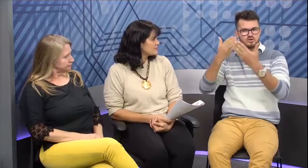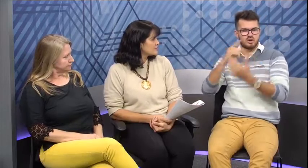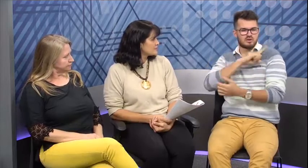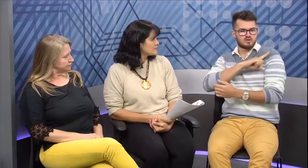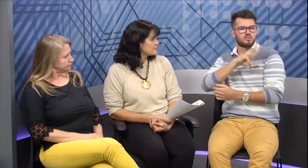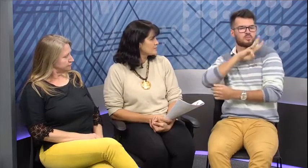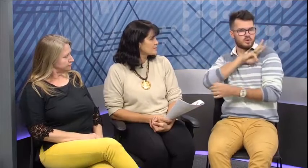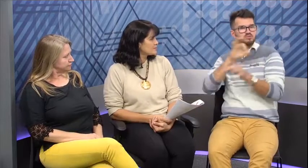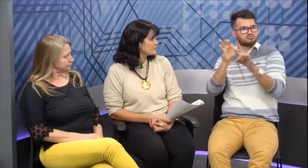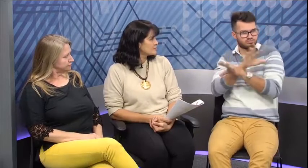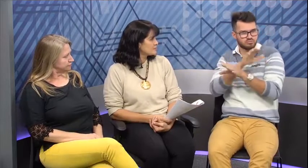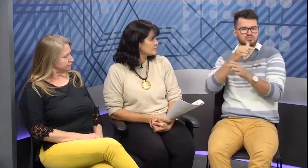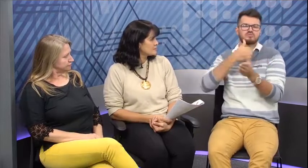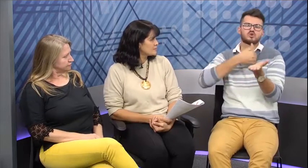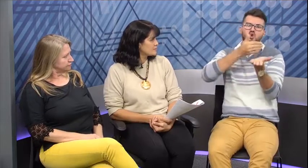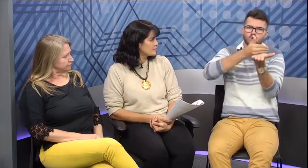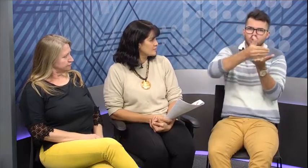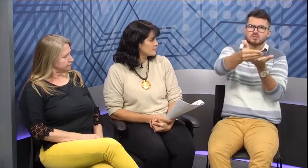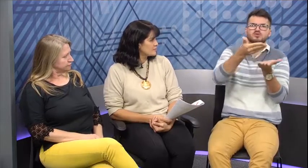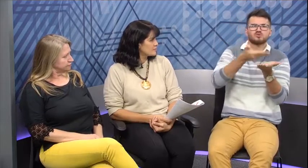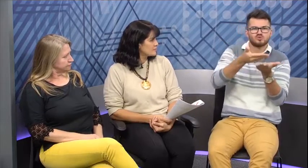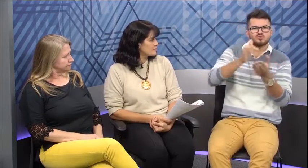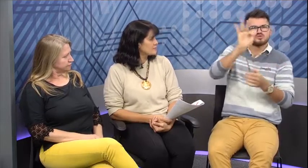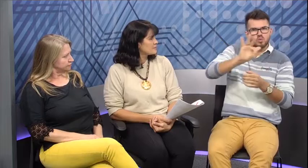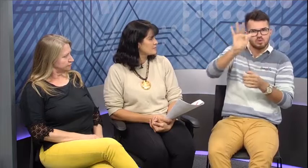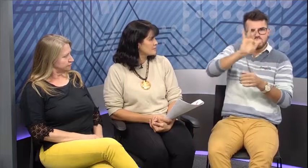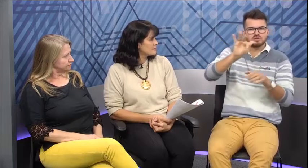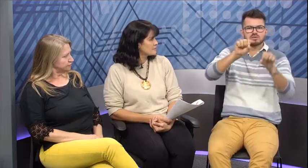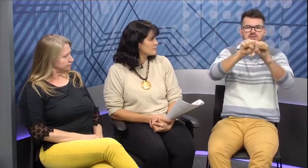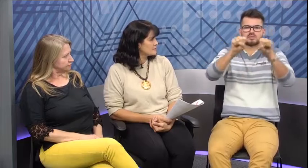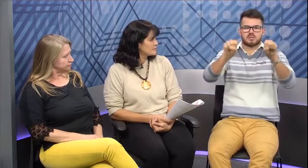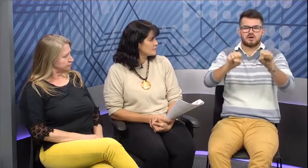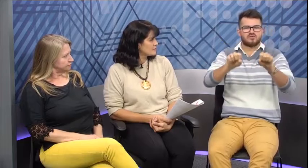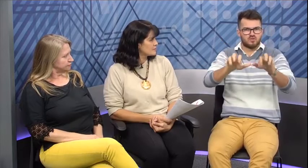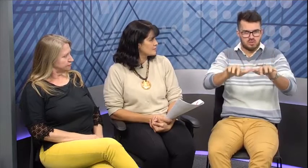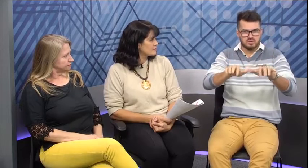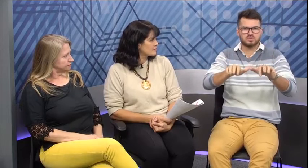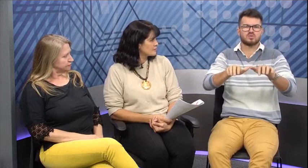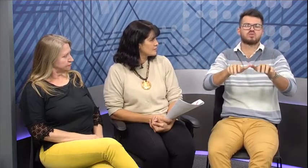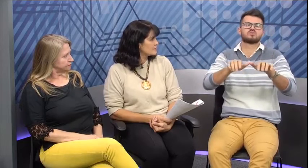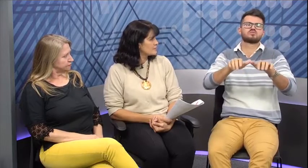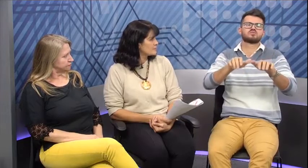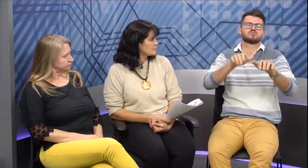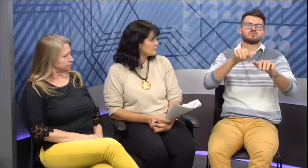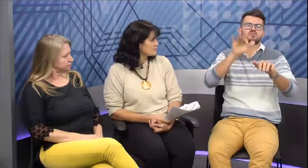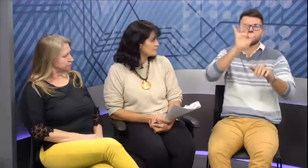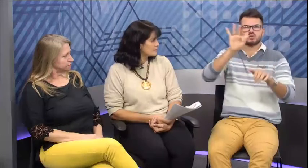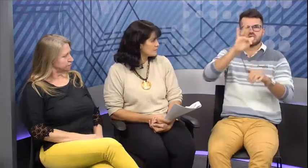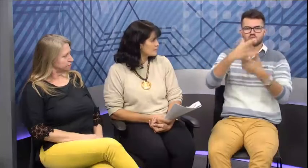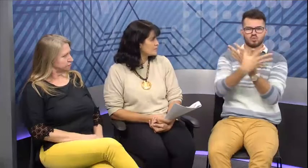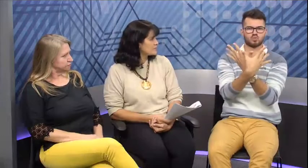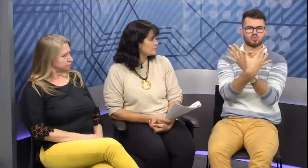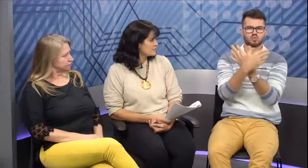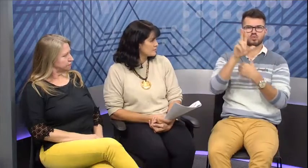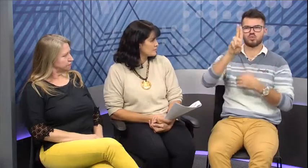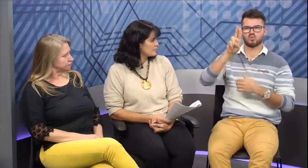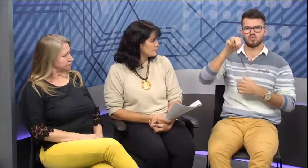Bom, eu fiz até o 2º grau no Willis, depois eu fiz uma faculdade, Sistema de Informação, sou formada em Sistema de